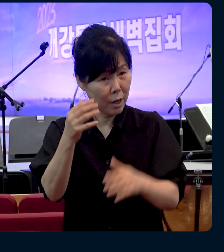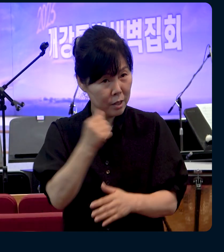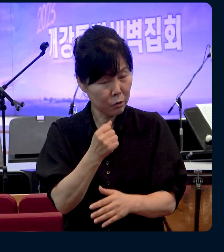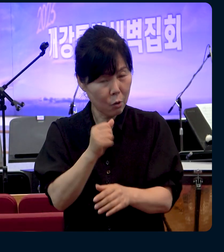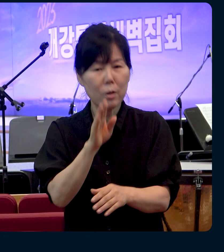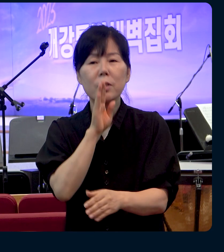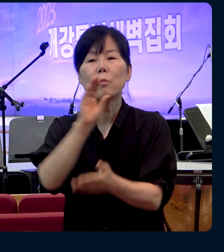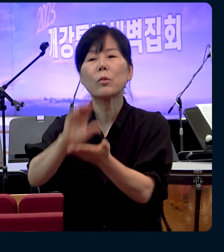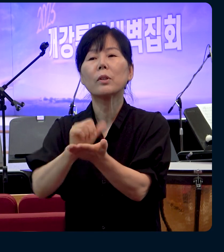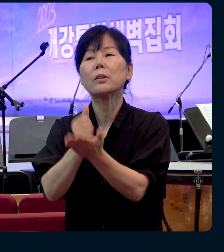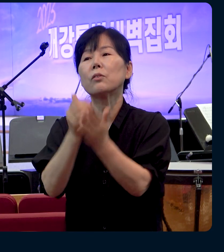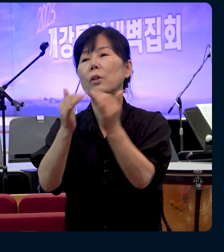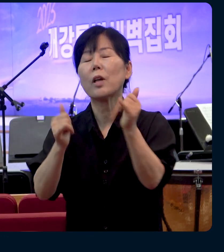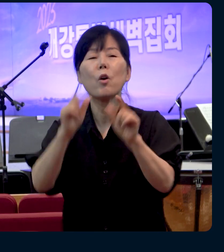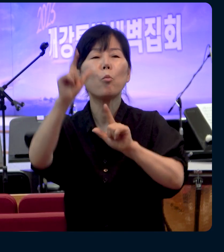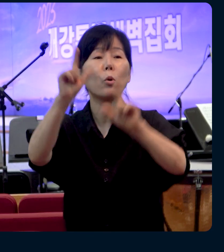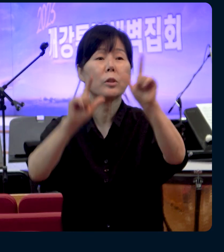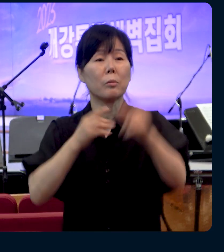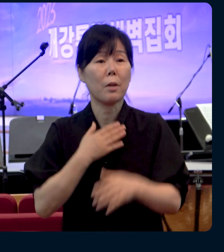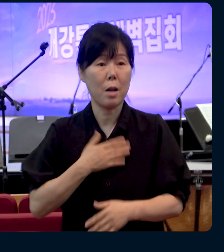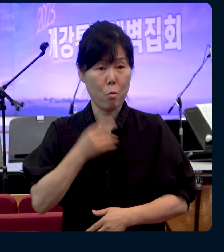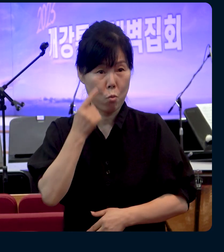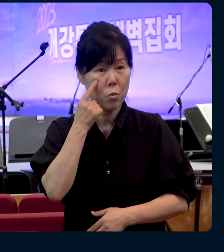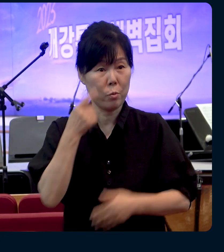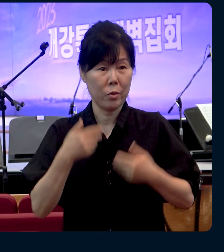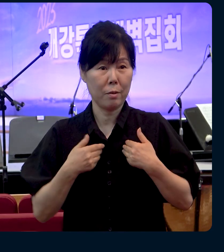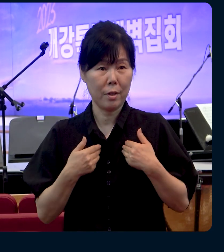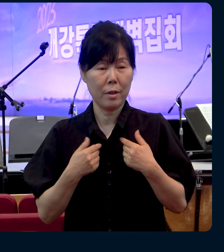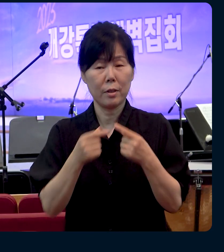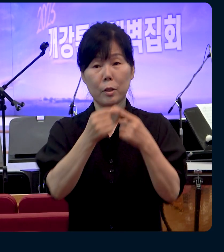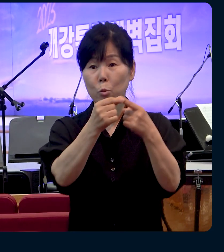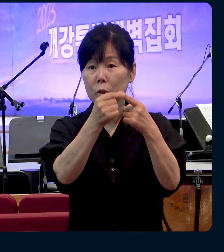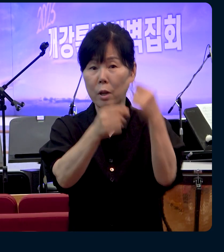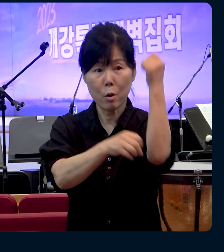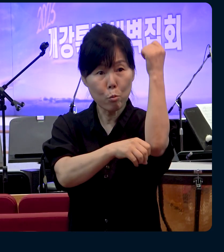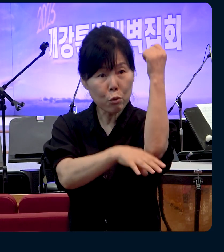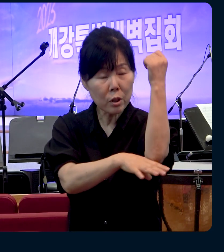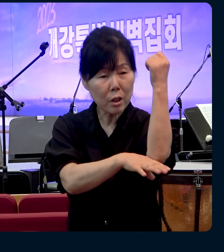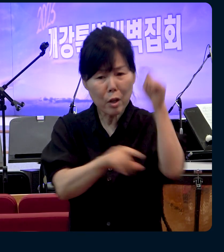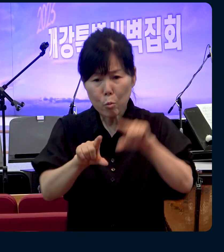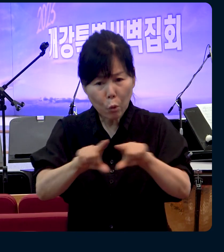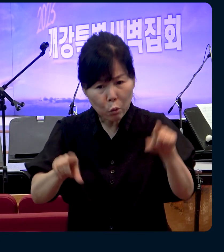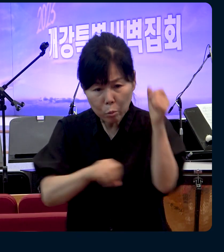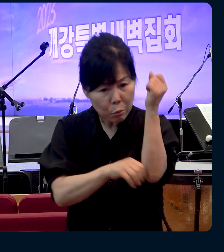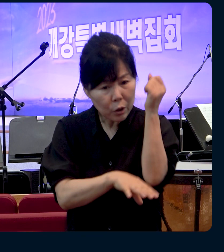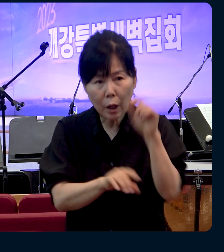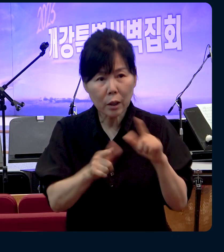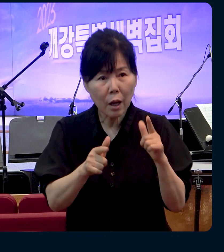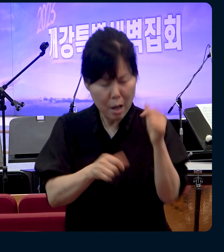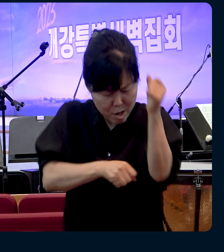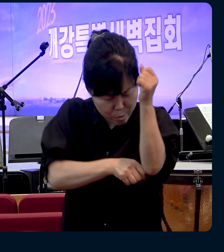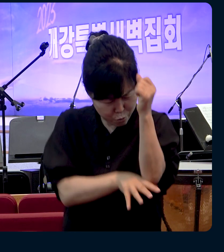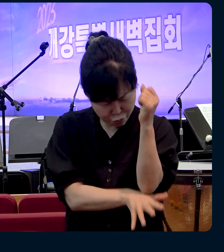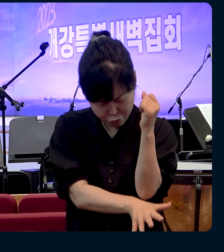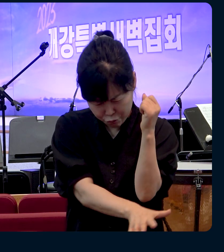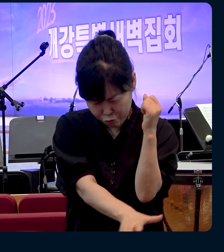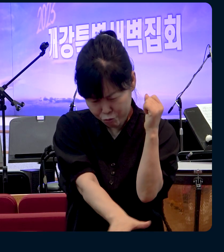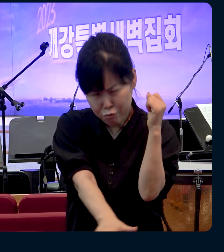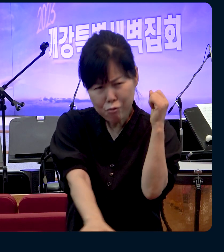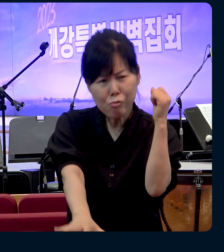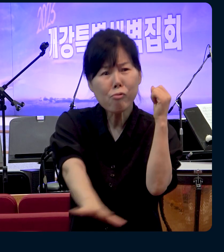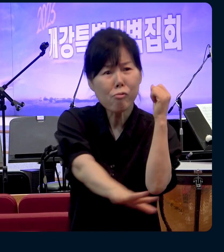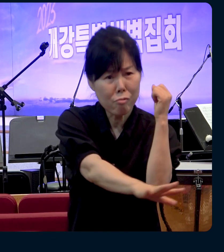받아야 될 메시지예요. 왜? 우리 모습이니까. 자, 첫째, 뿌리는 그냥 뿌리가 아니고 어떤 뿌리냐? 깊은